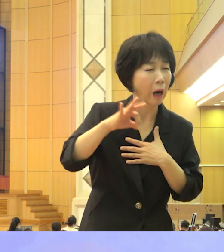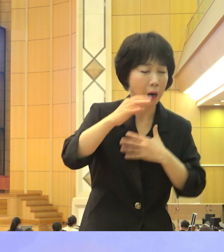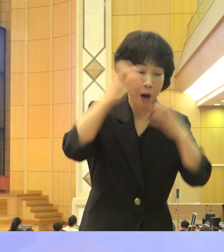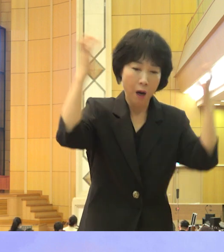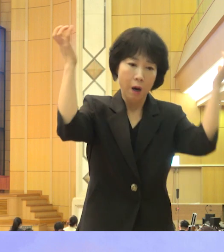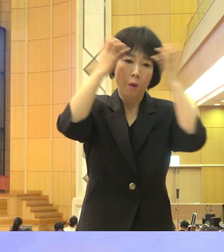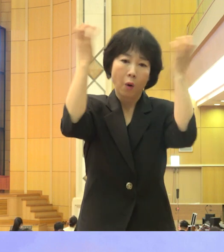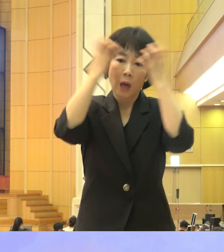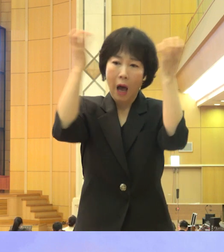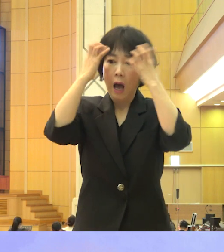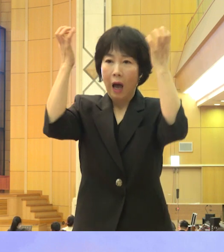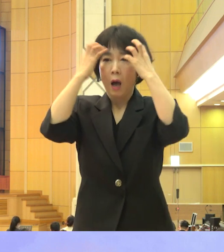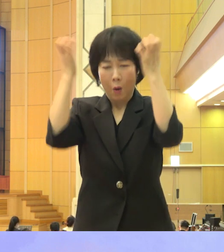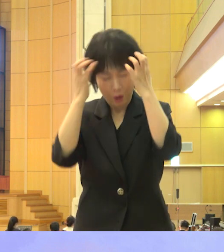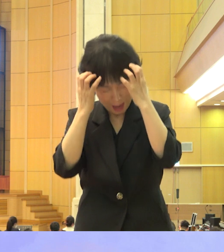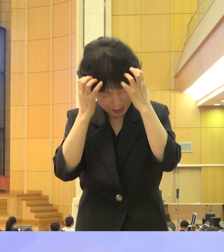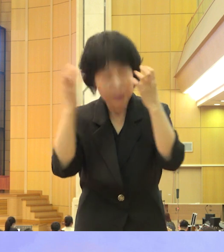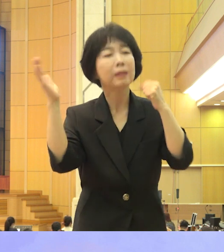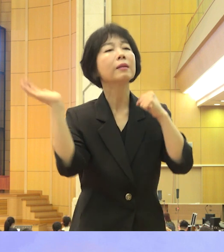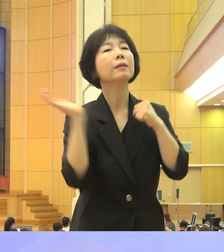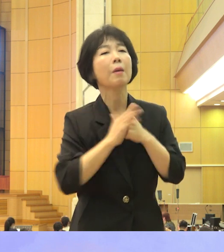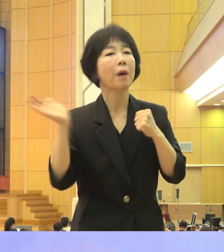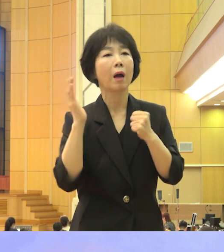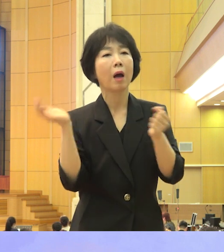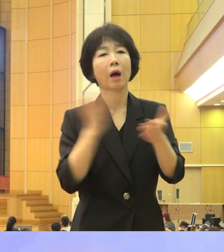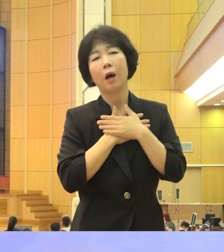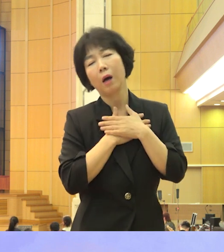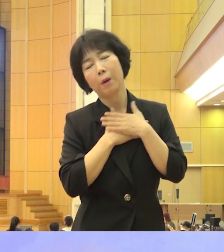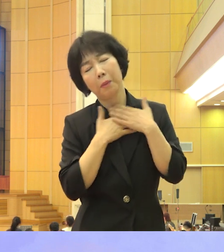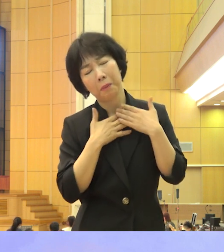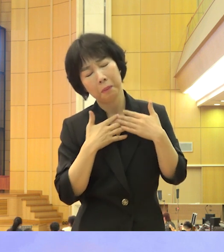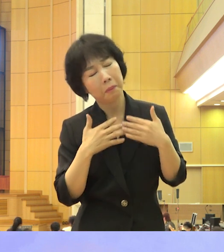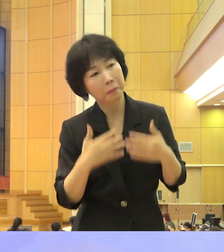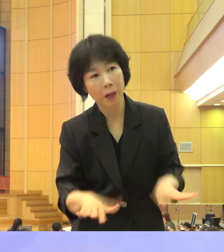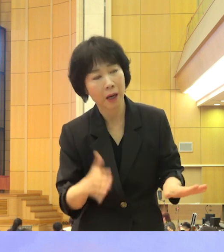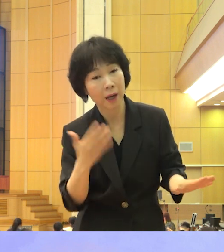작은 고난에 지쳐도